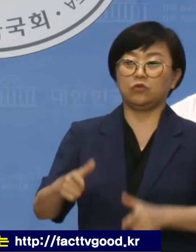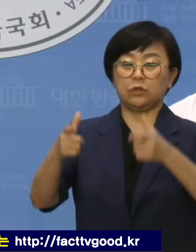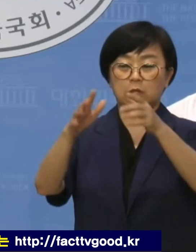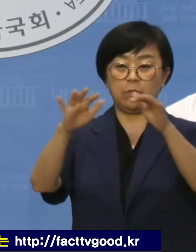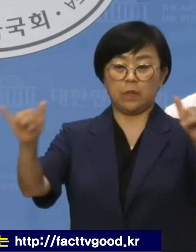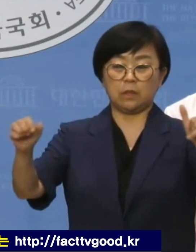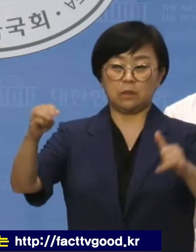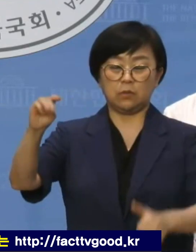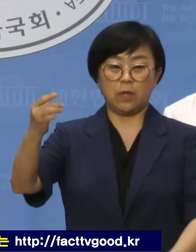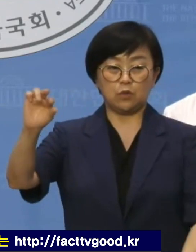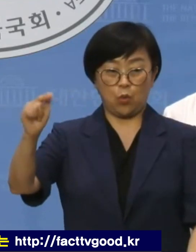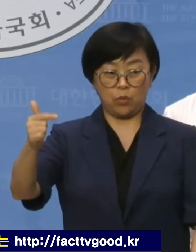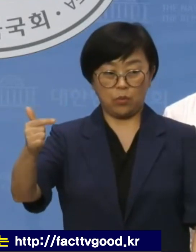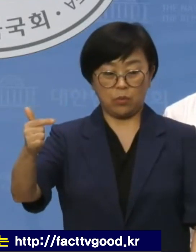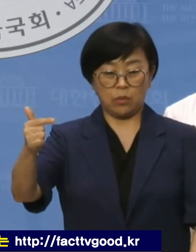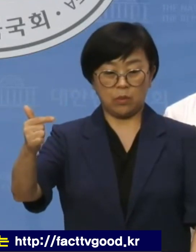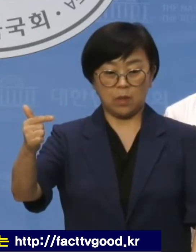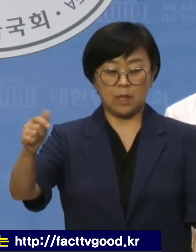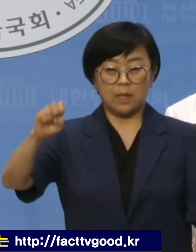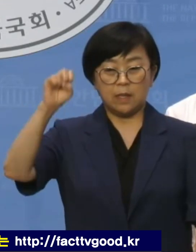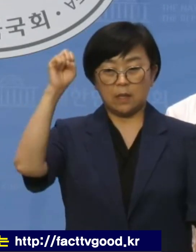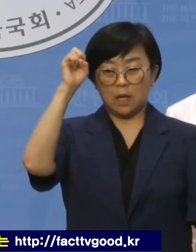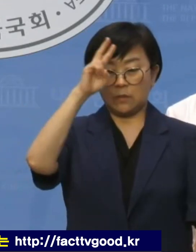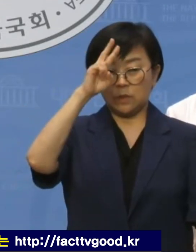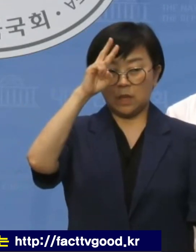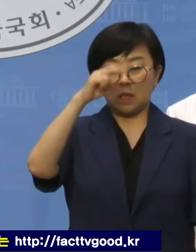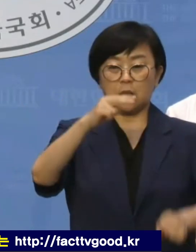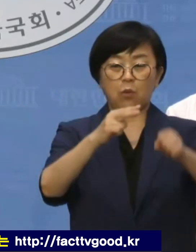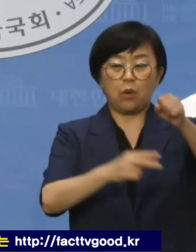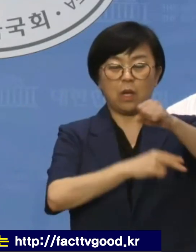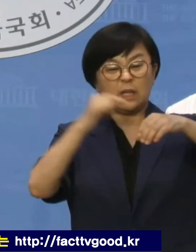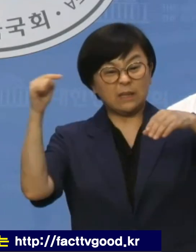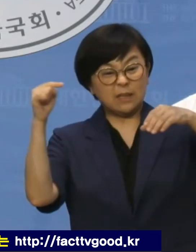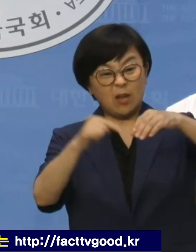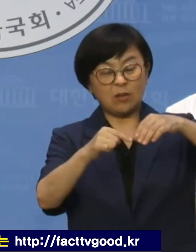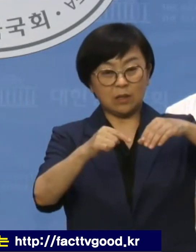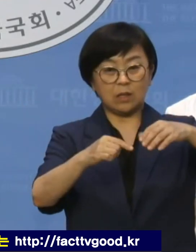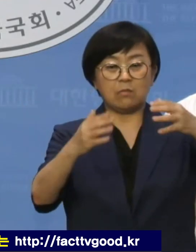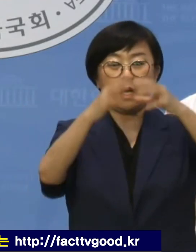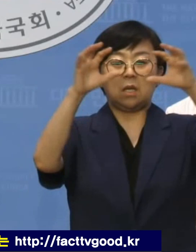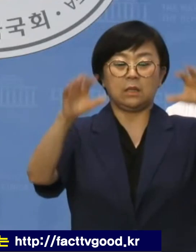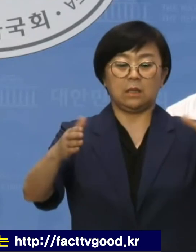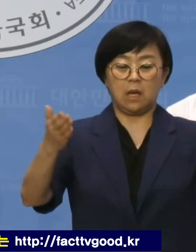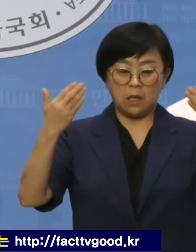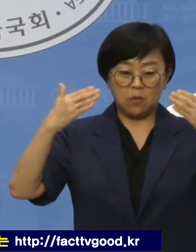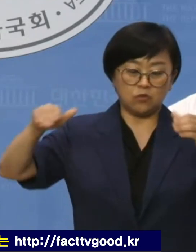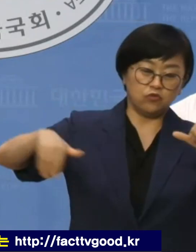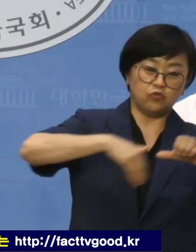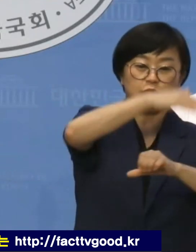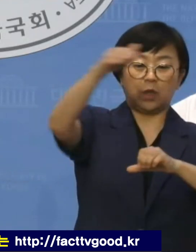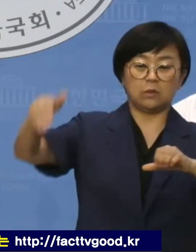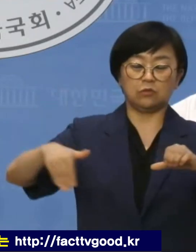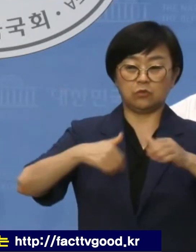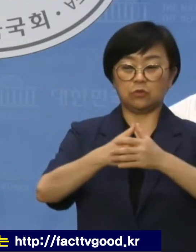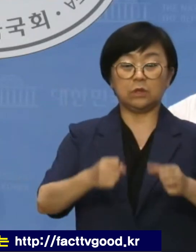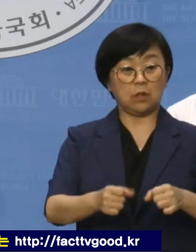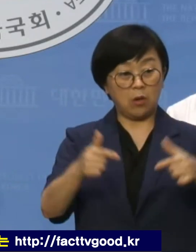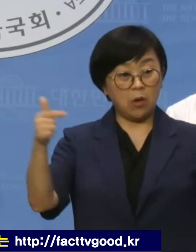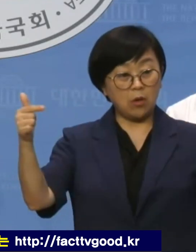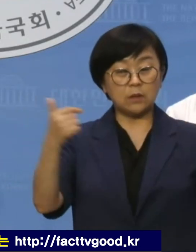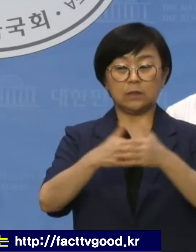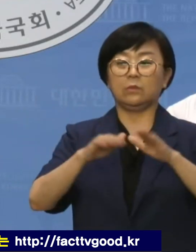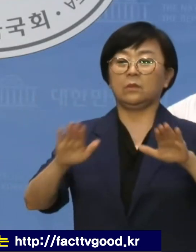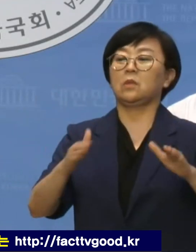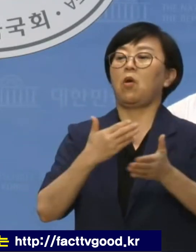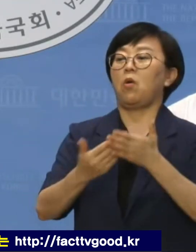특히 태촌 계신 분들은 갑자기 교량과 터널이 대거 마을과 학교로 이렇게 관통하는 황당한 일을 지금